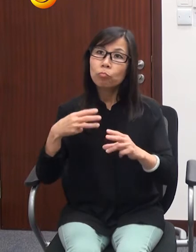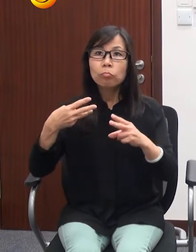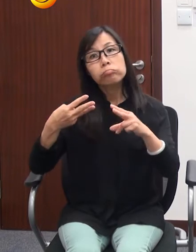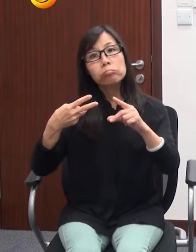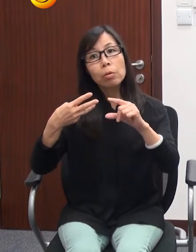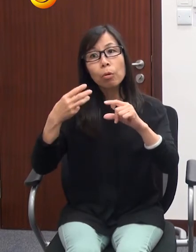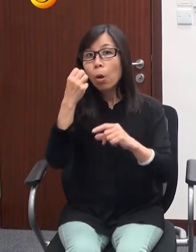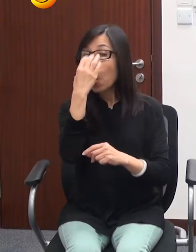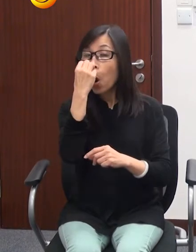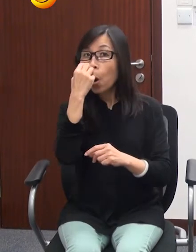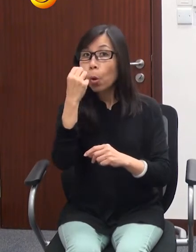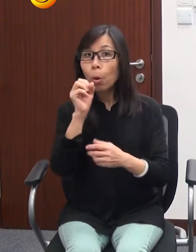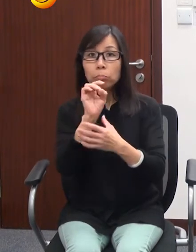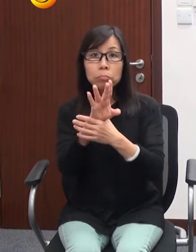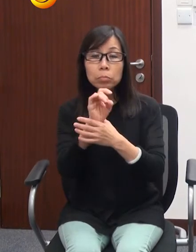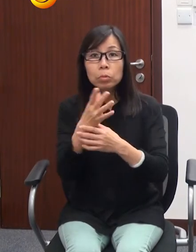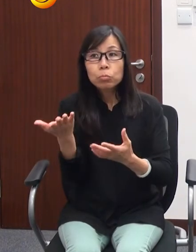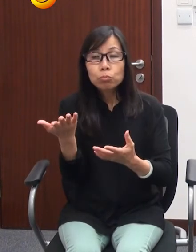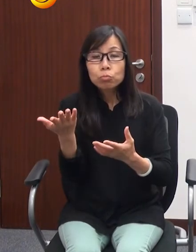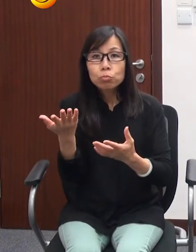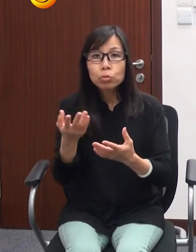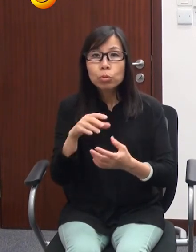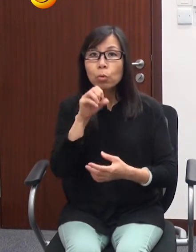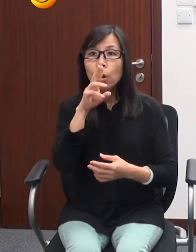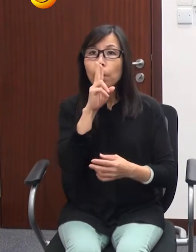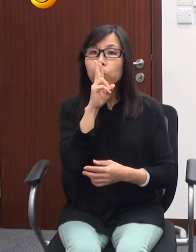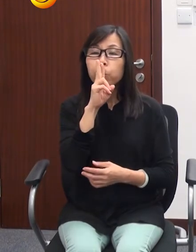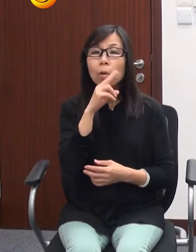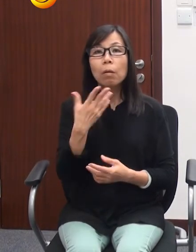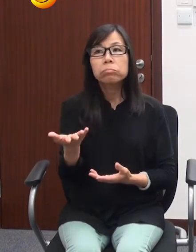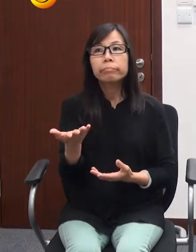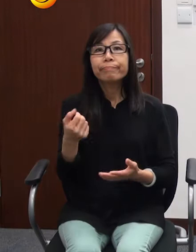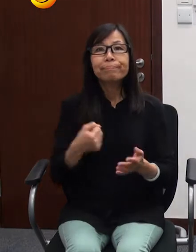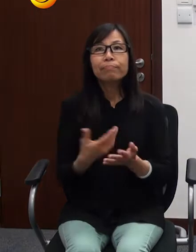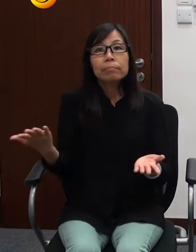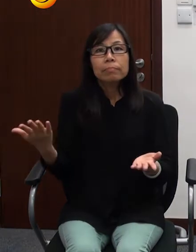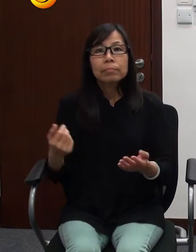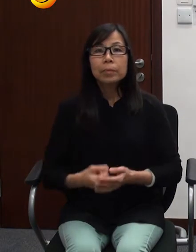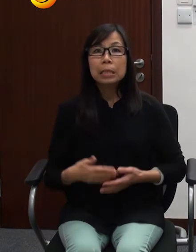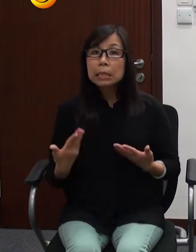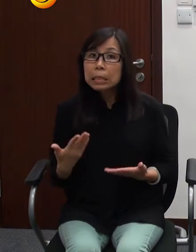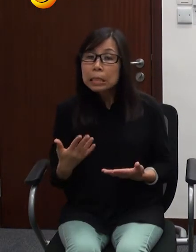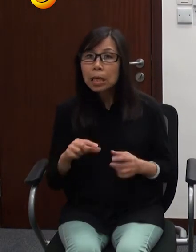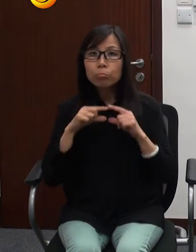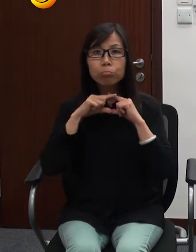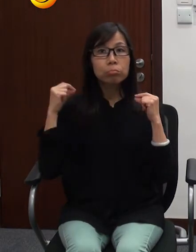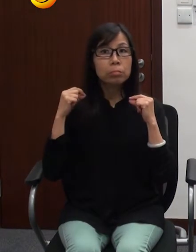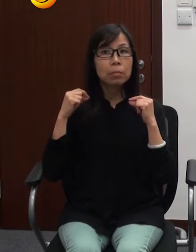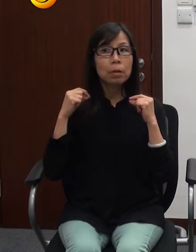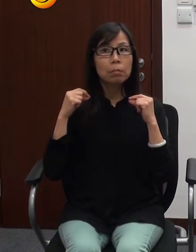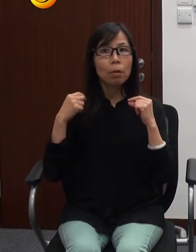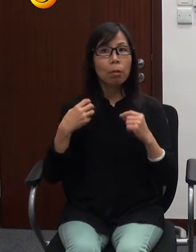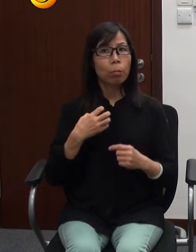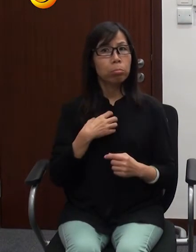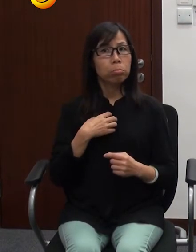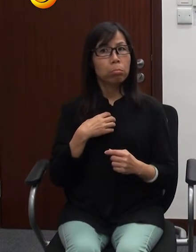你即係佢話唔講，你即係吹佢唔漲。咁嗱，而家其實阿煲胎就覺得，咦？點解我唔超